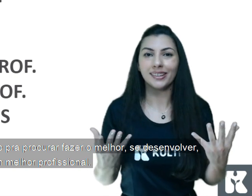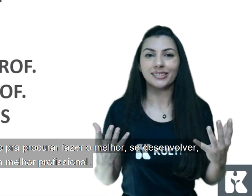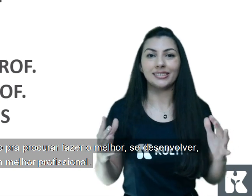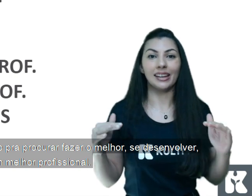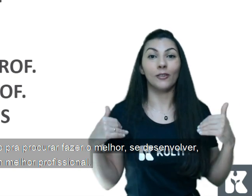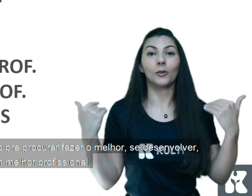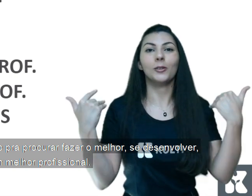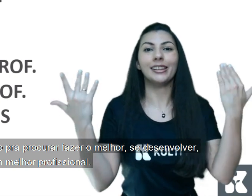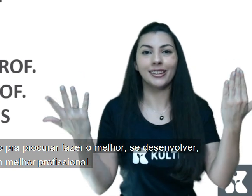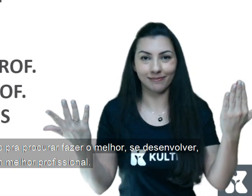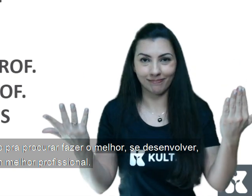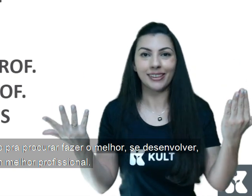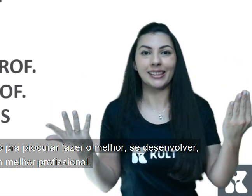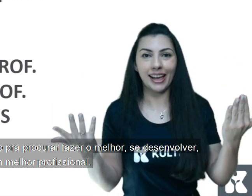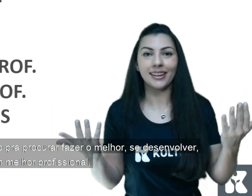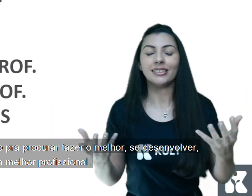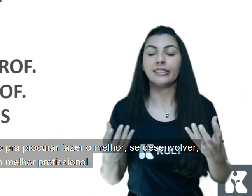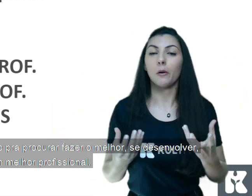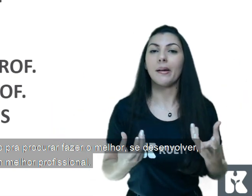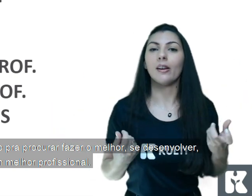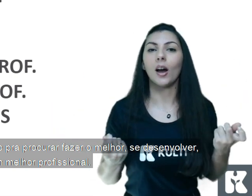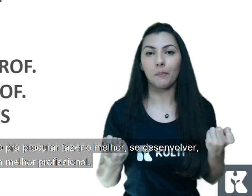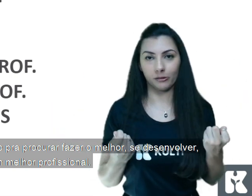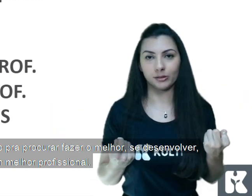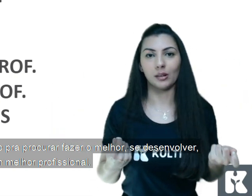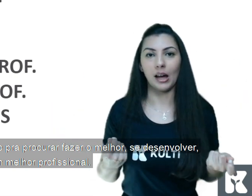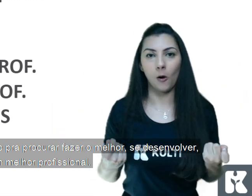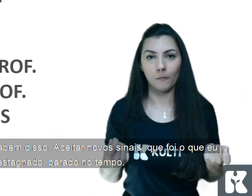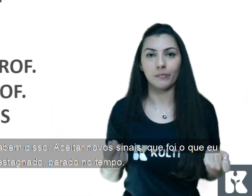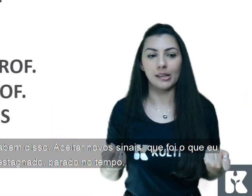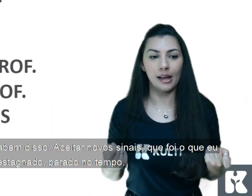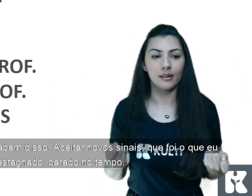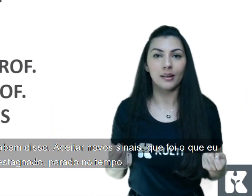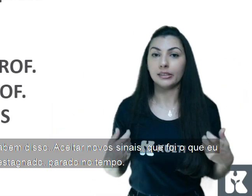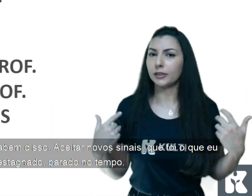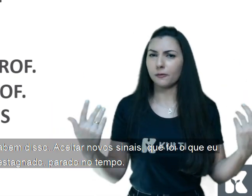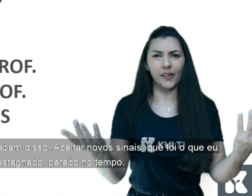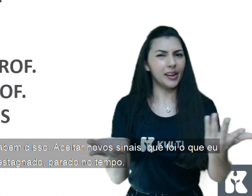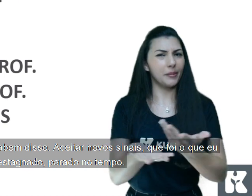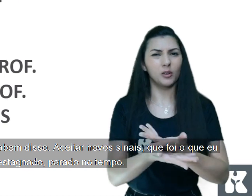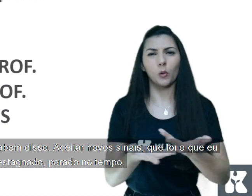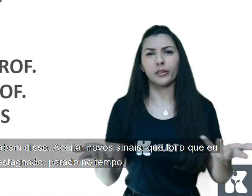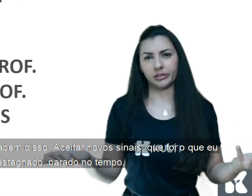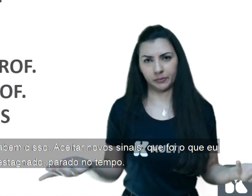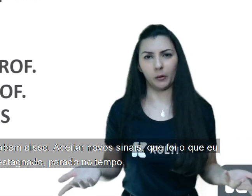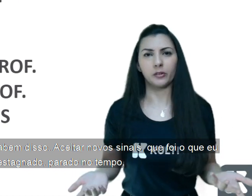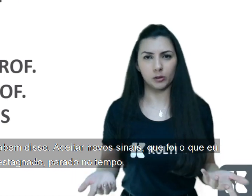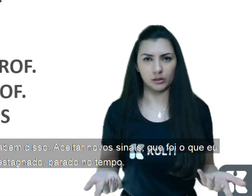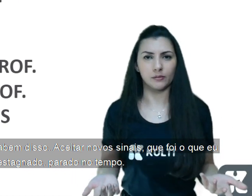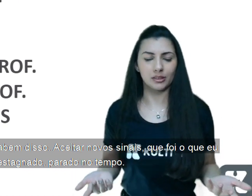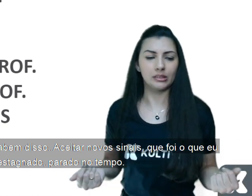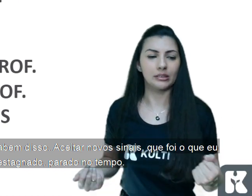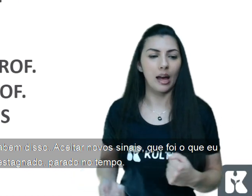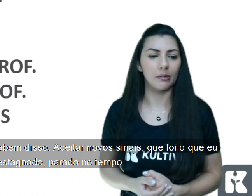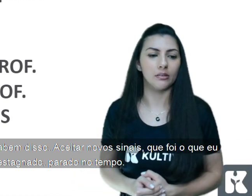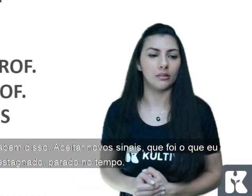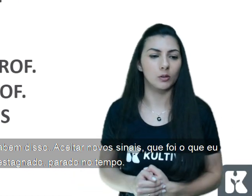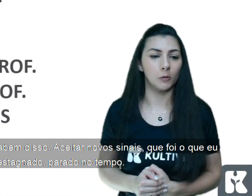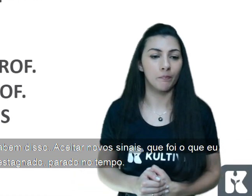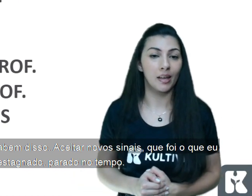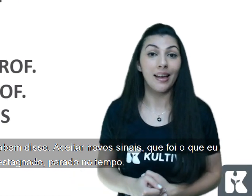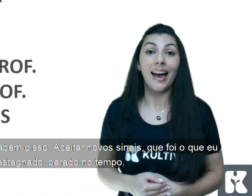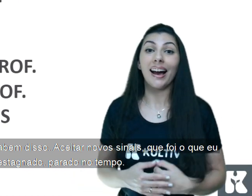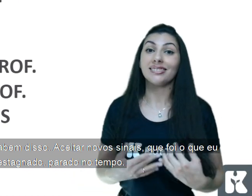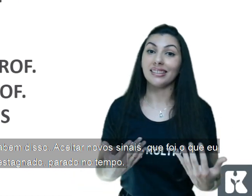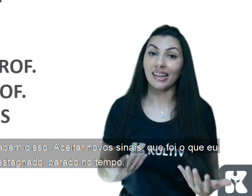desenvolver, se evoluir, né? Ser o melhor profissional, né? Isso vale para todas as profissões, vocês sabem